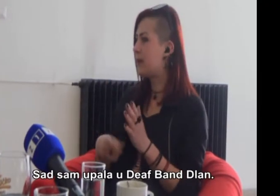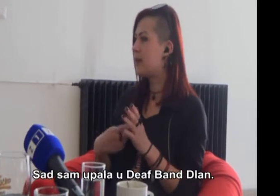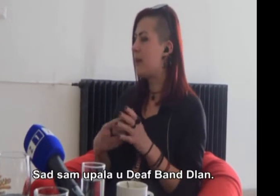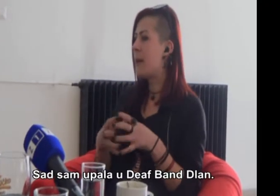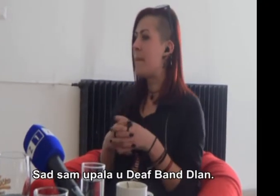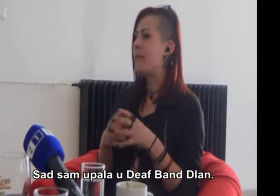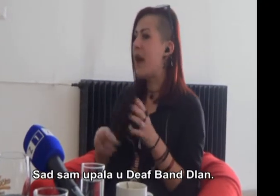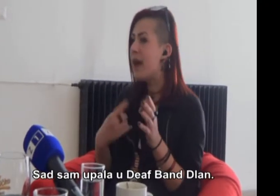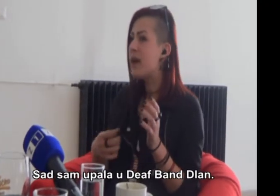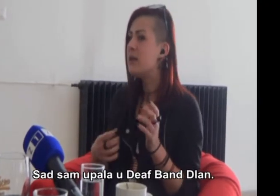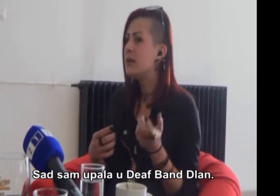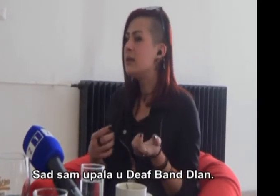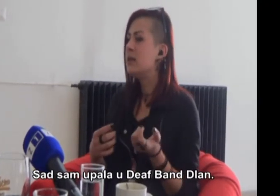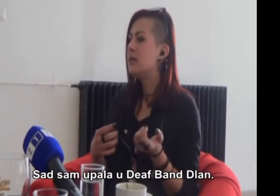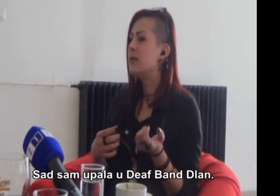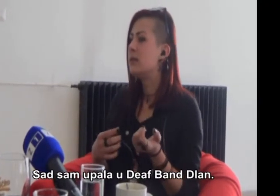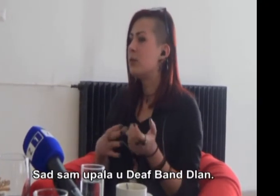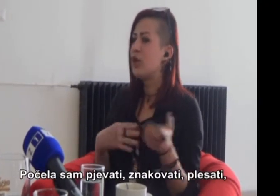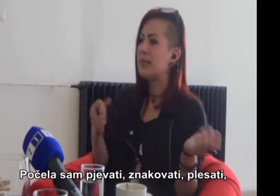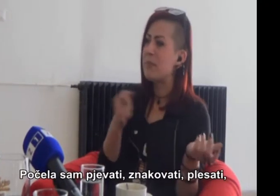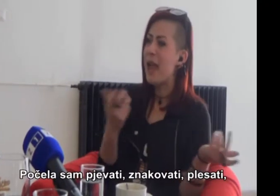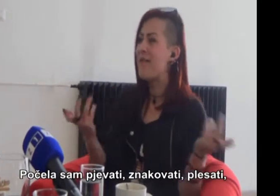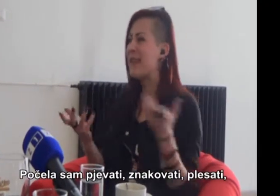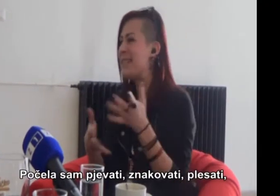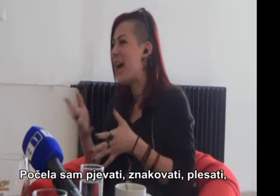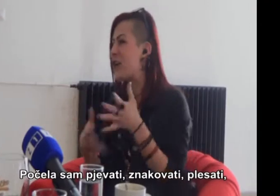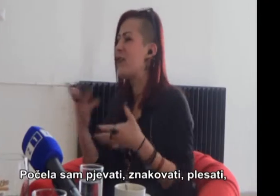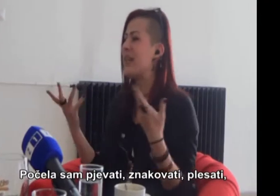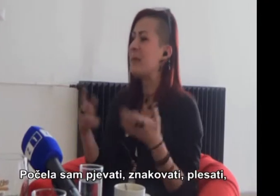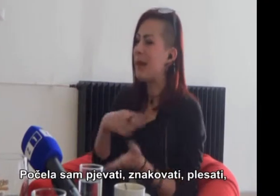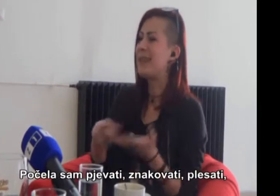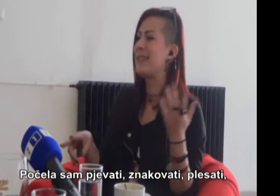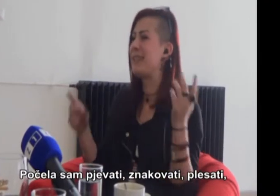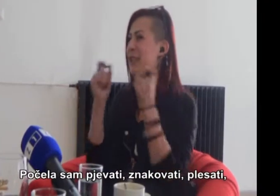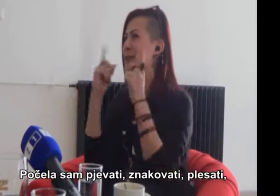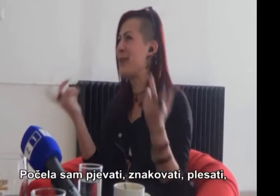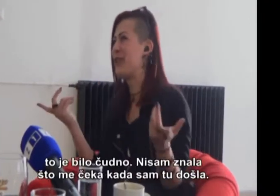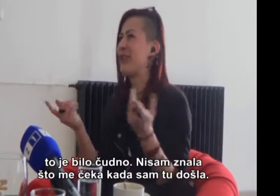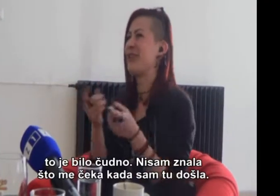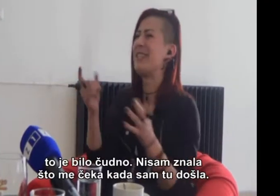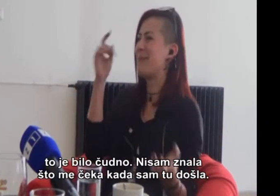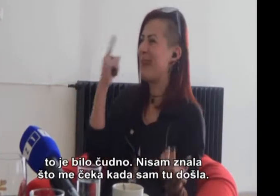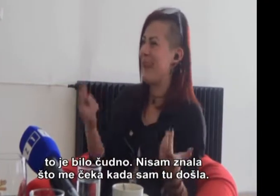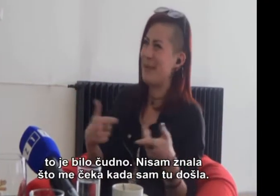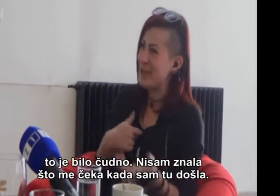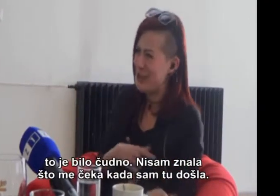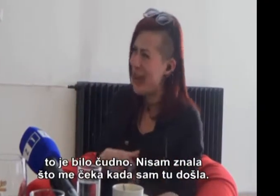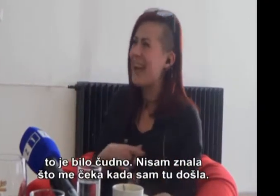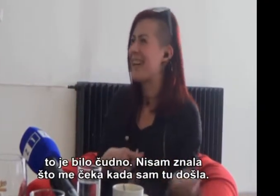Belt, strana. Počela sam pjevati, maštovati, plesati i sve bilo čudno. Nisam znala da mi to čeka kad